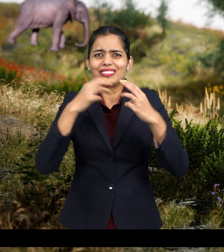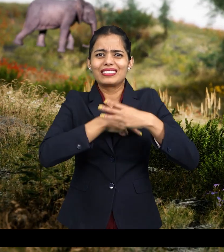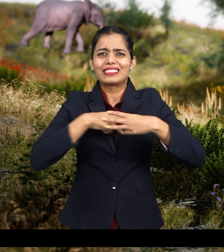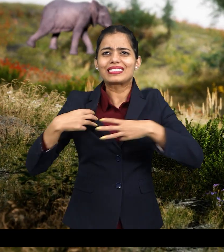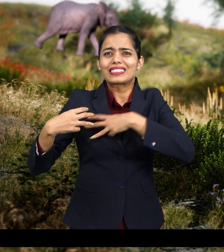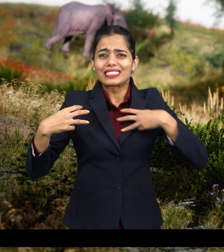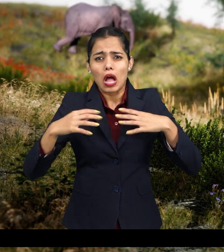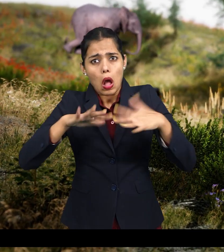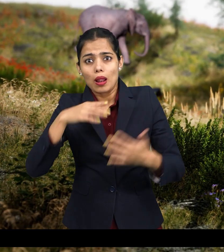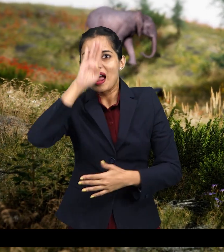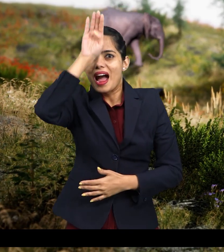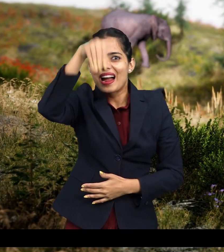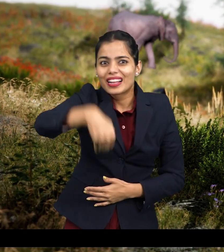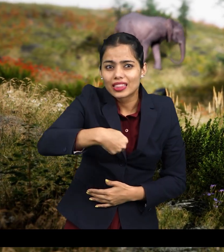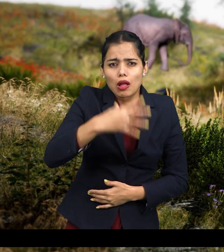हत्ती,